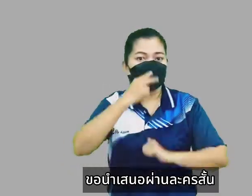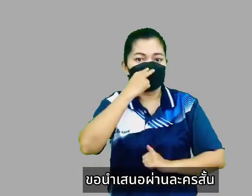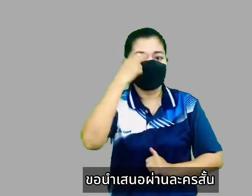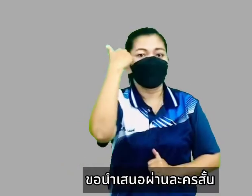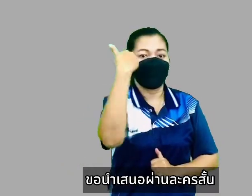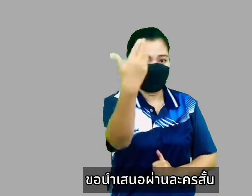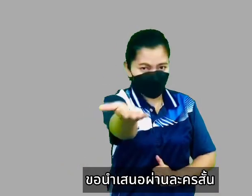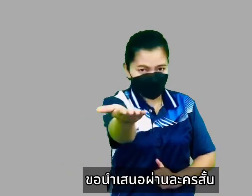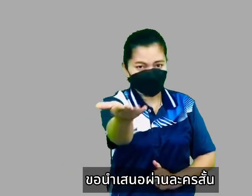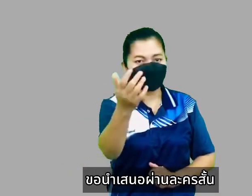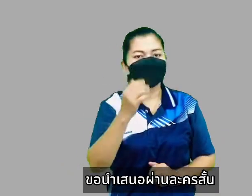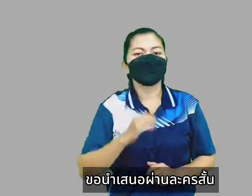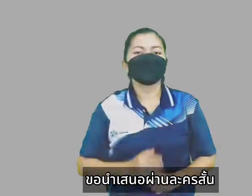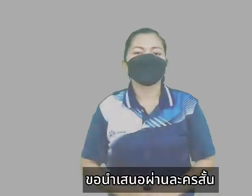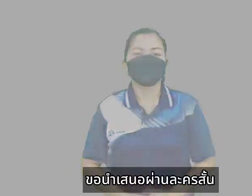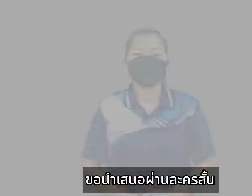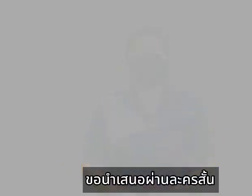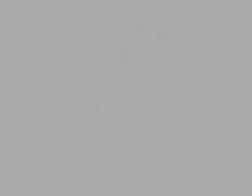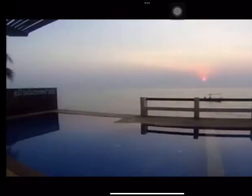ขอนำเสนอผ่านละครสั้น